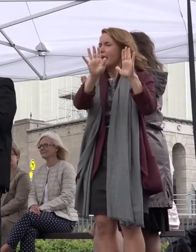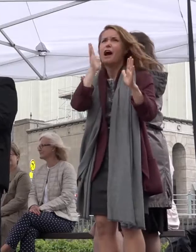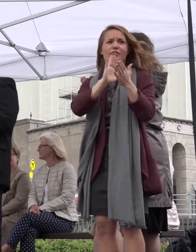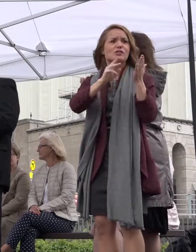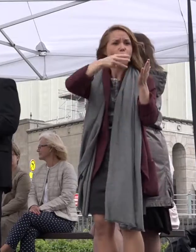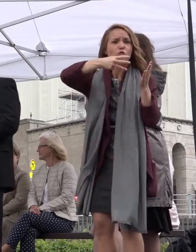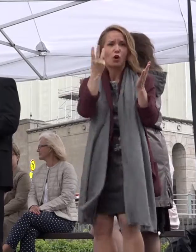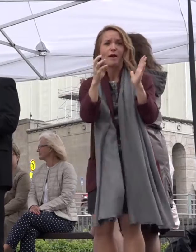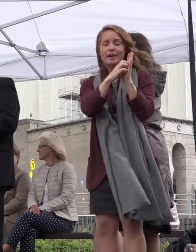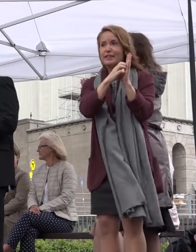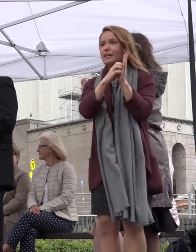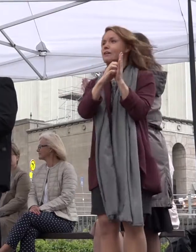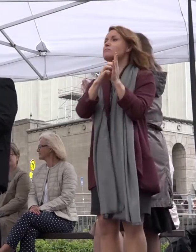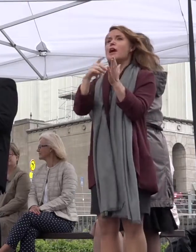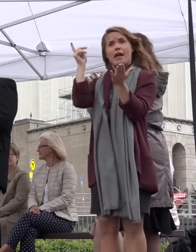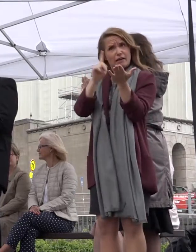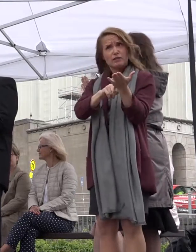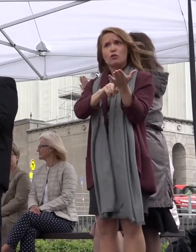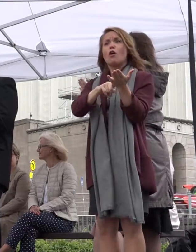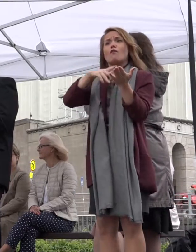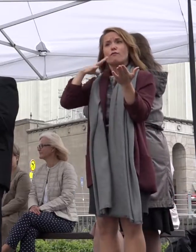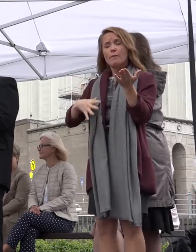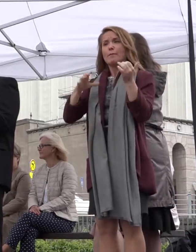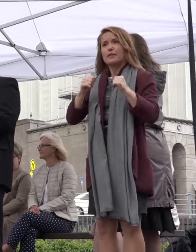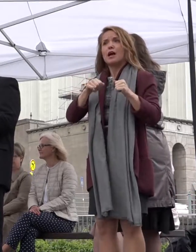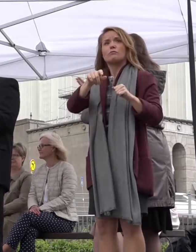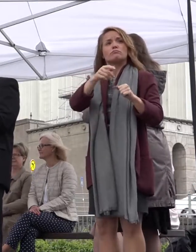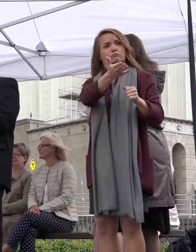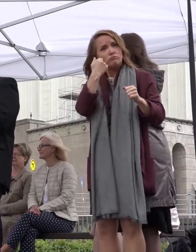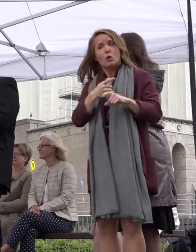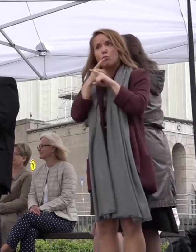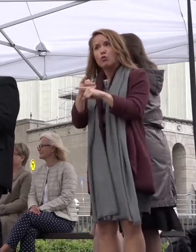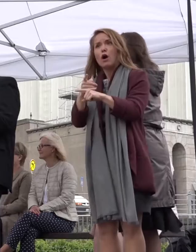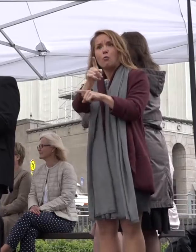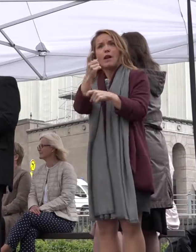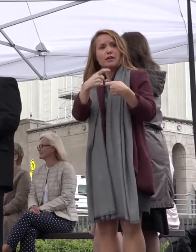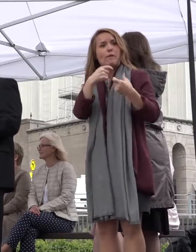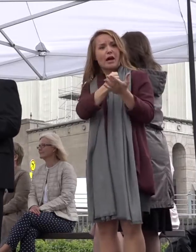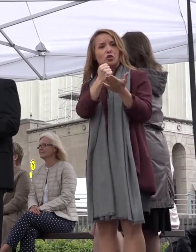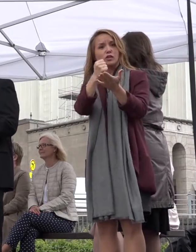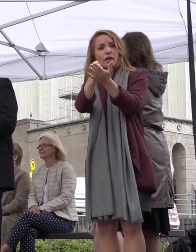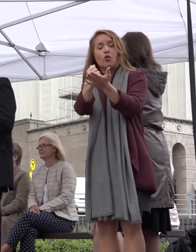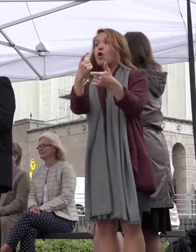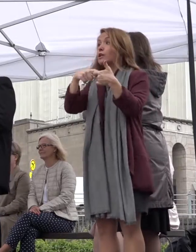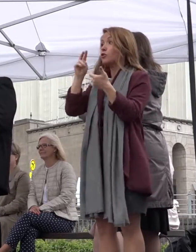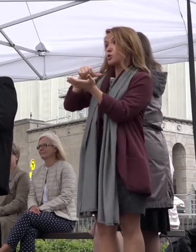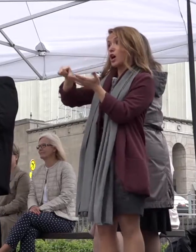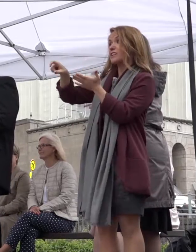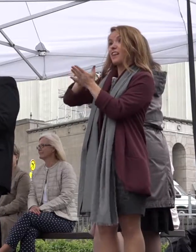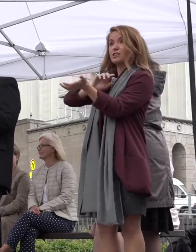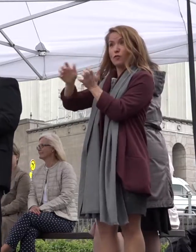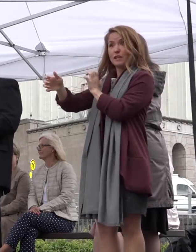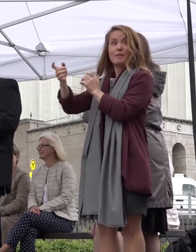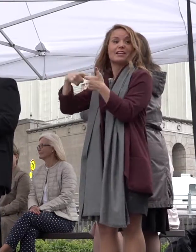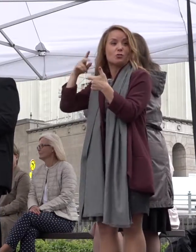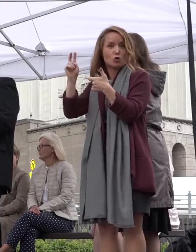33 edellyttävät vammaiset otetaan mukaan vahvasti heitä koskevaan päätöksentekoon. Tämä koskee myös hankintalain soveltamista,